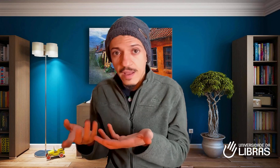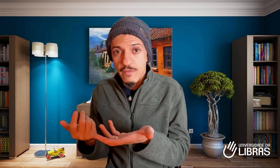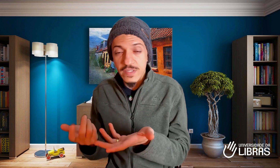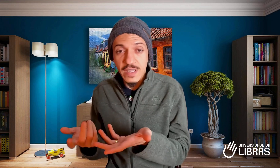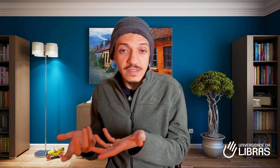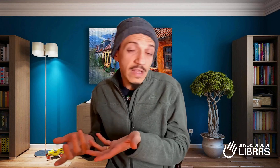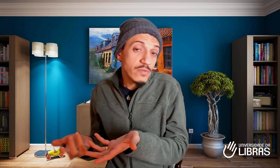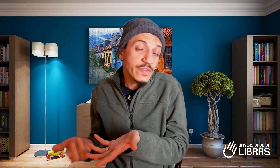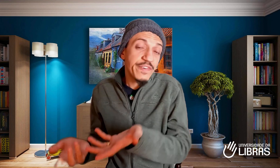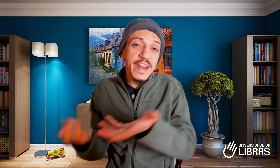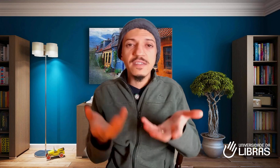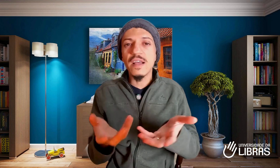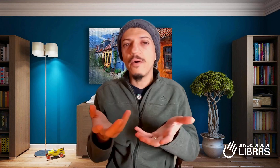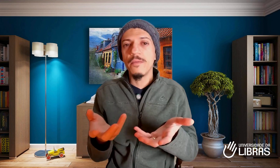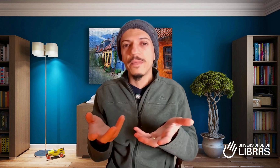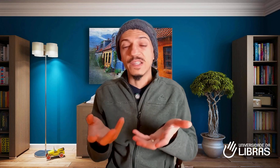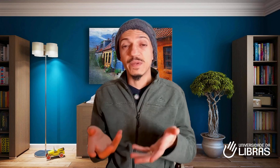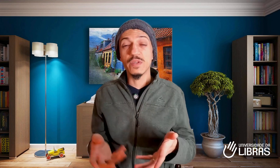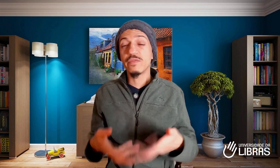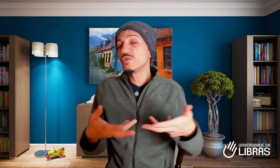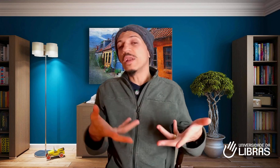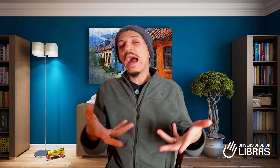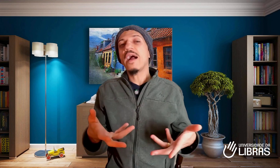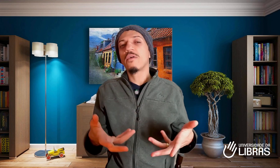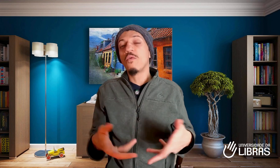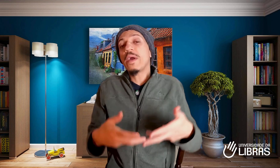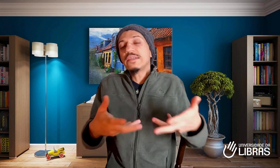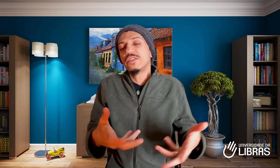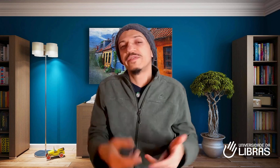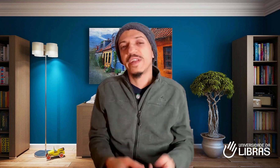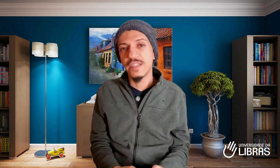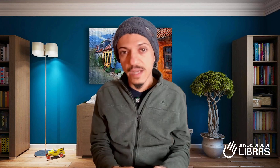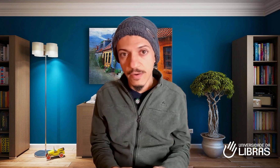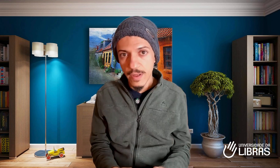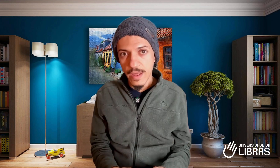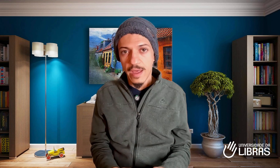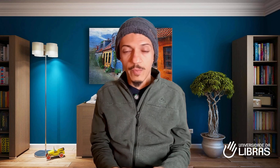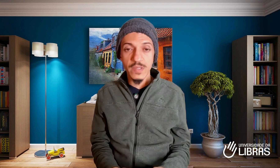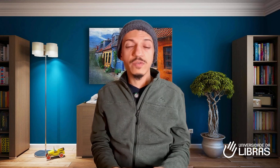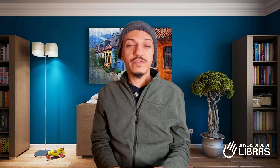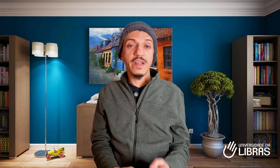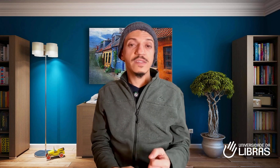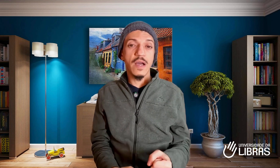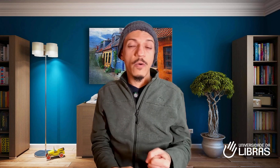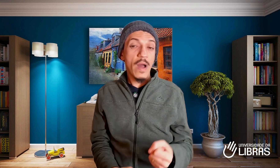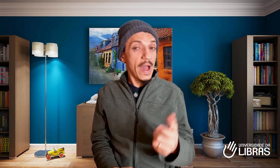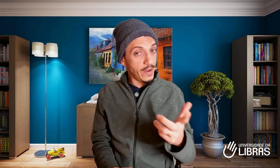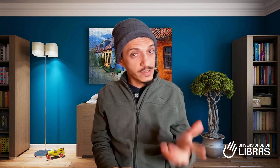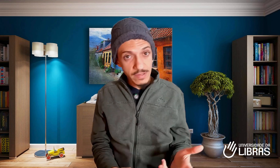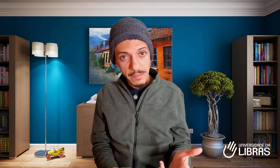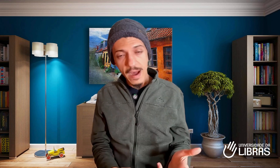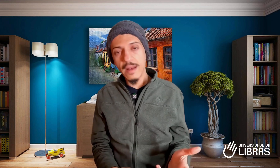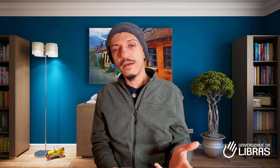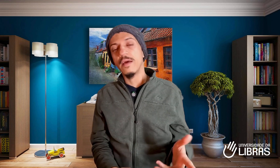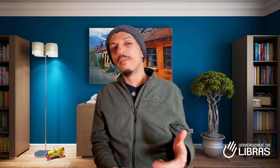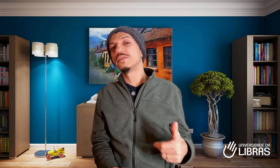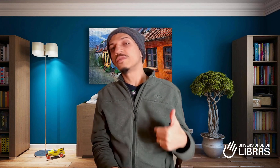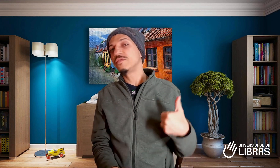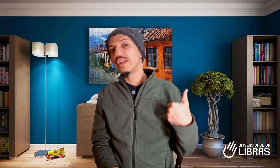você tem um diferencial. As pessoas vão te olhar com esse diferencial. Pode ser um diferencial aí no seu trabalho, pode ser um diferencial